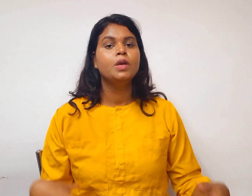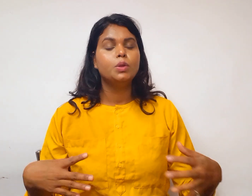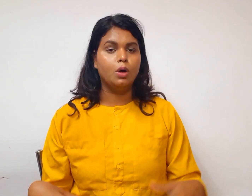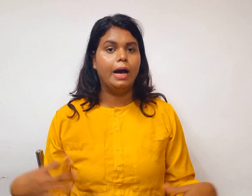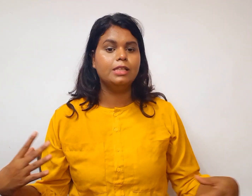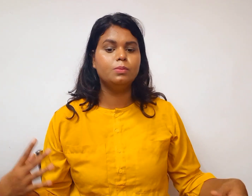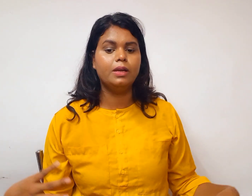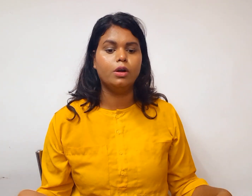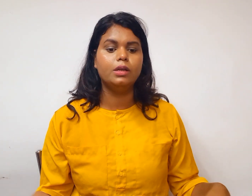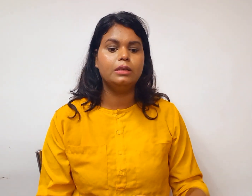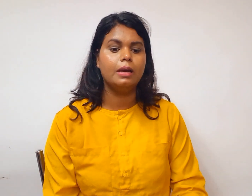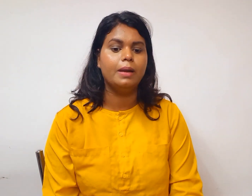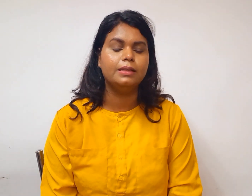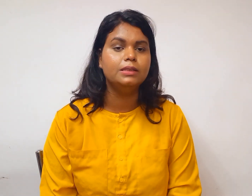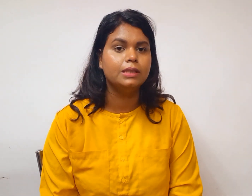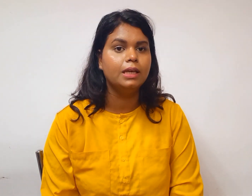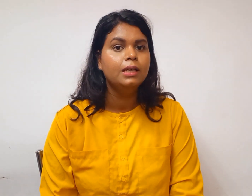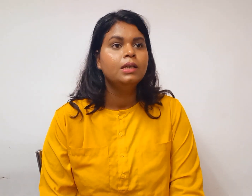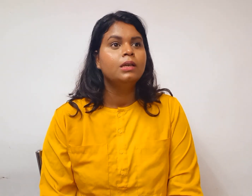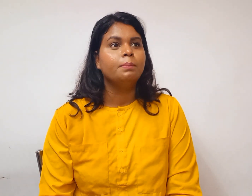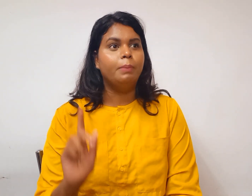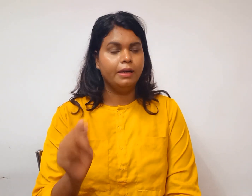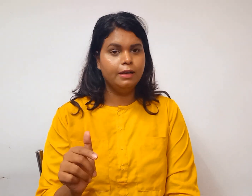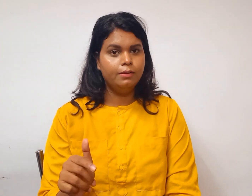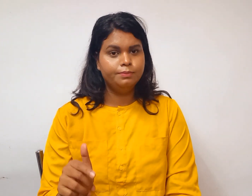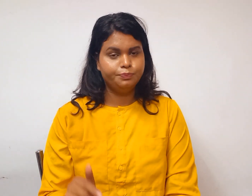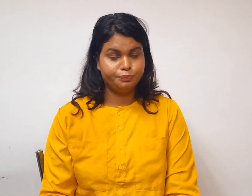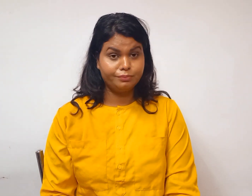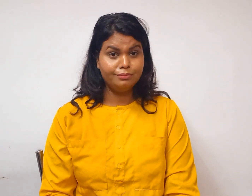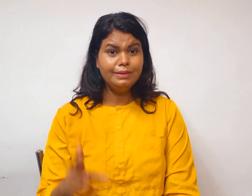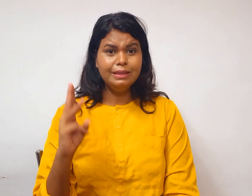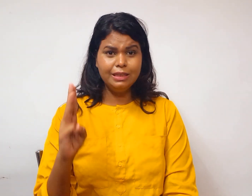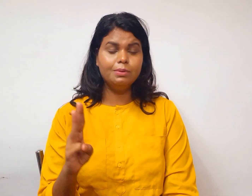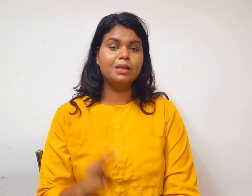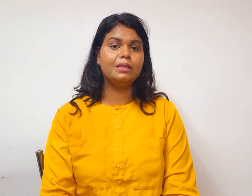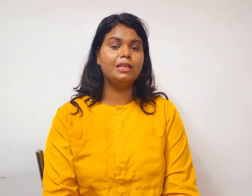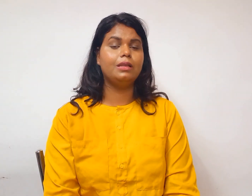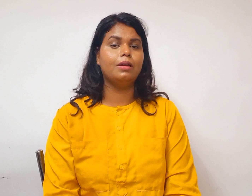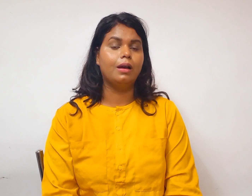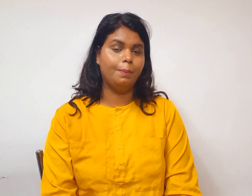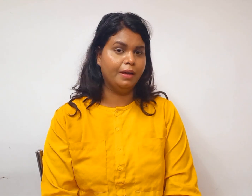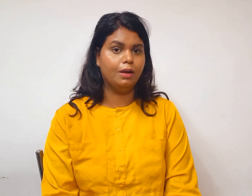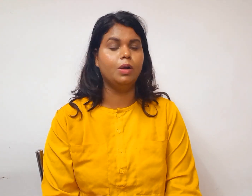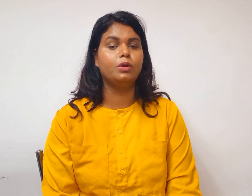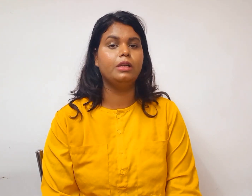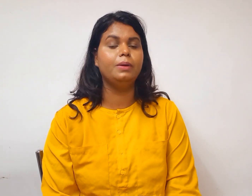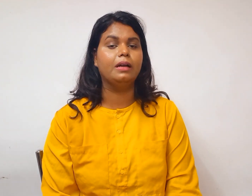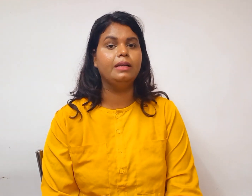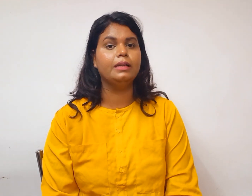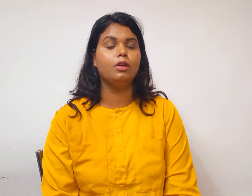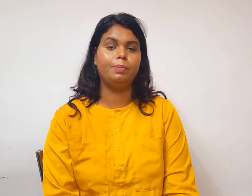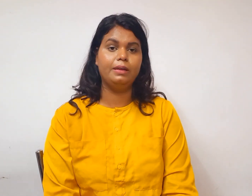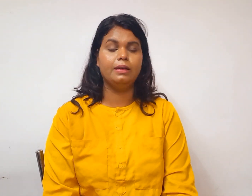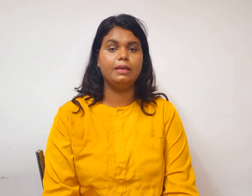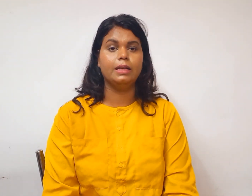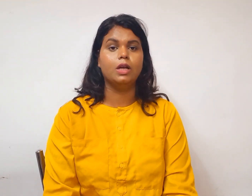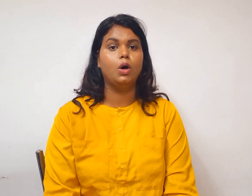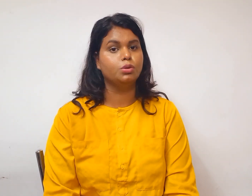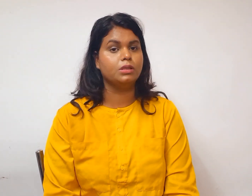तो आज मैंने ऑर्डर किया मैकडी से बर्गर। 3 बर्गर किए थे, अपने घर वालों के लिए भी कर लिए थे, अपने लिए किया था, और उसके